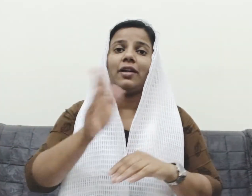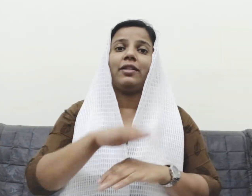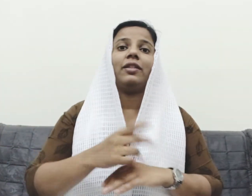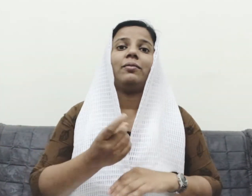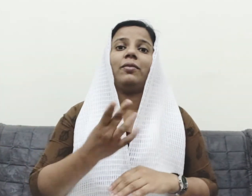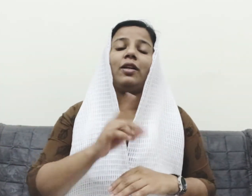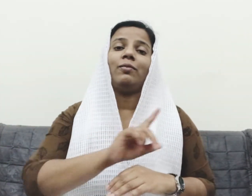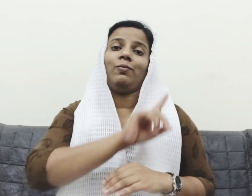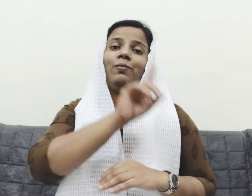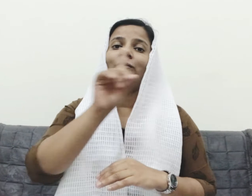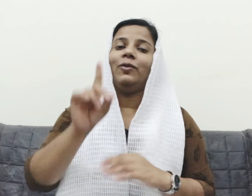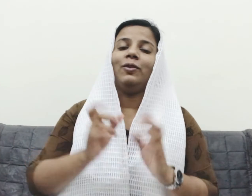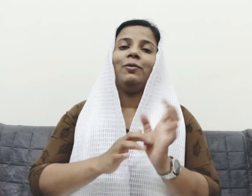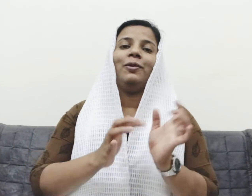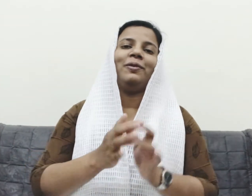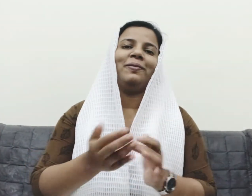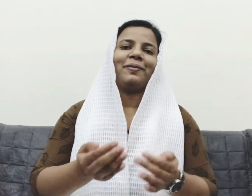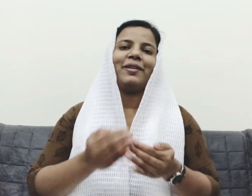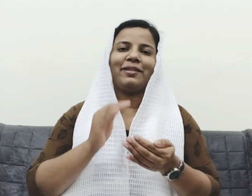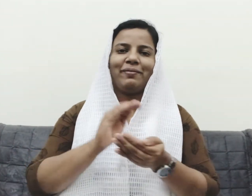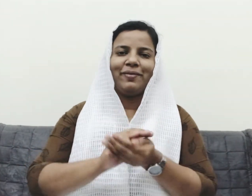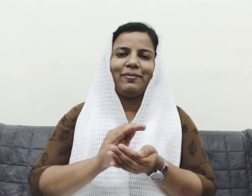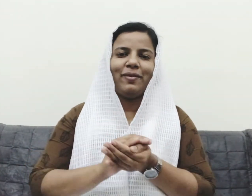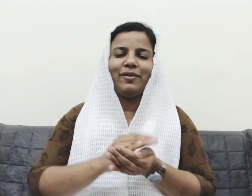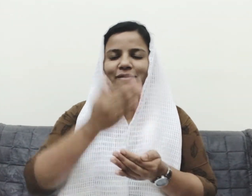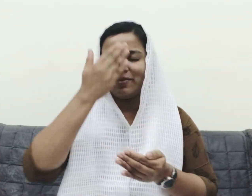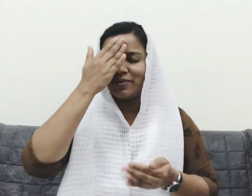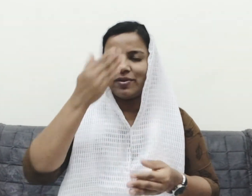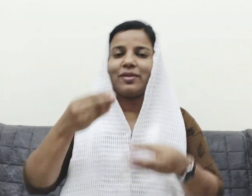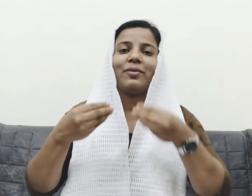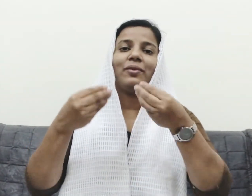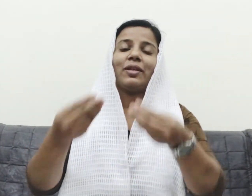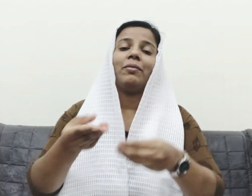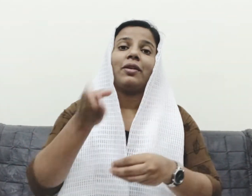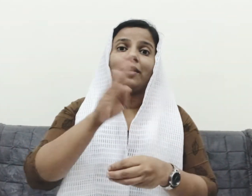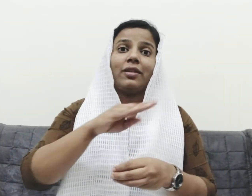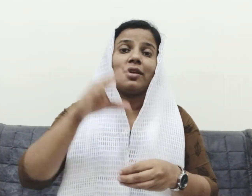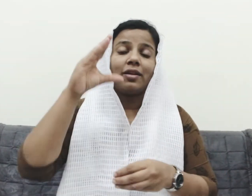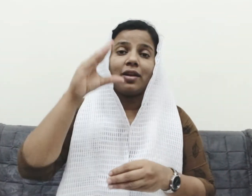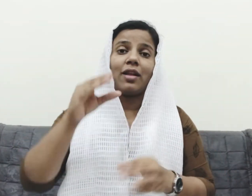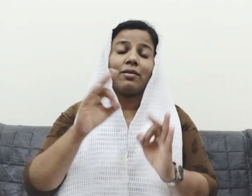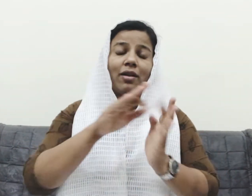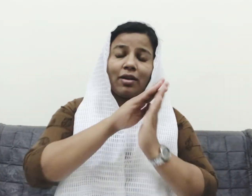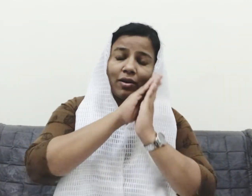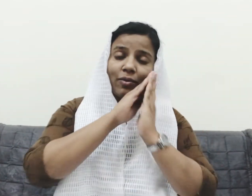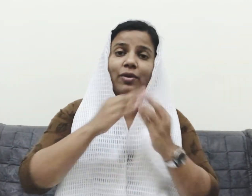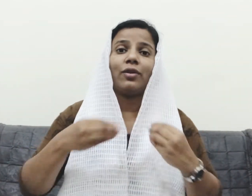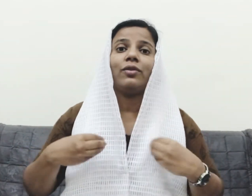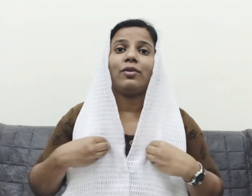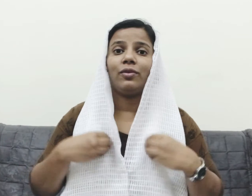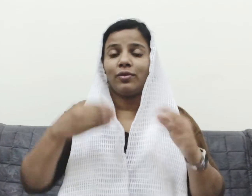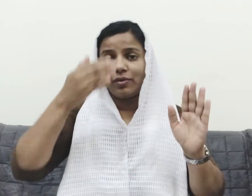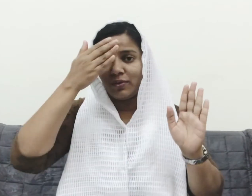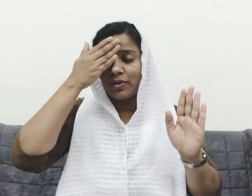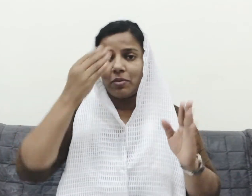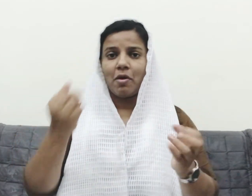മുഴുവൻ നമ്മളെ കാത്തുപരിപാലിച്ച ദൈവകൃപയ്ക്കായിട്ട് നമുക്ക് സ്തോത്രം ചെയ്യാം. കഴിഞ്ഞ രാത്രിയും നമുക്ക് തന്ന നല്ല ഉറക്കത്തിനായിട്ട് നമുക്ക് സ്തോത്രം ചെയ്യാം.